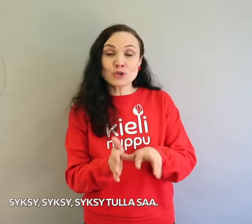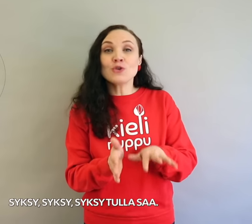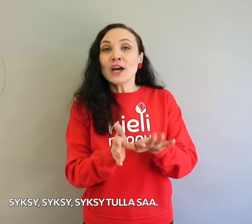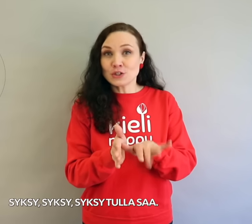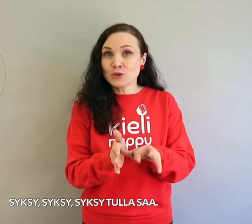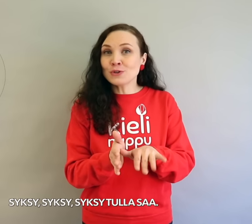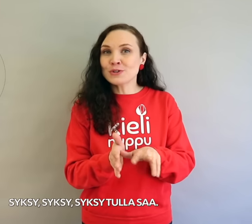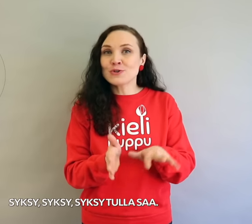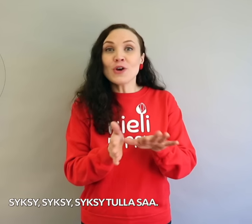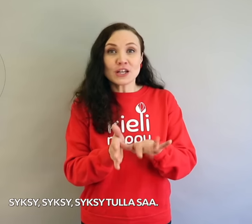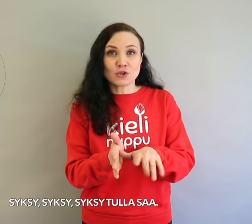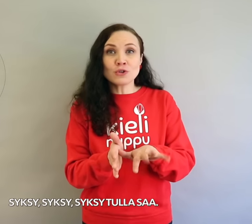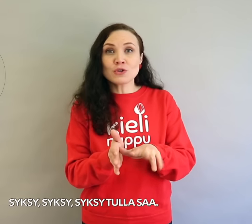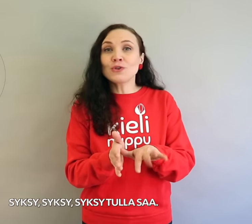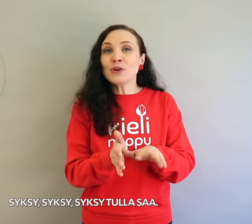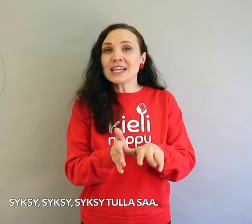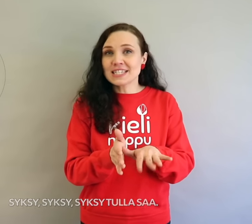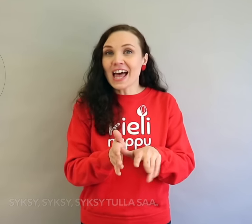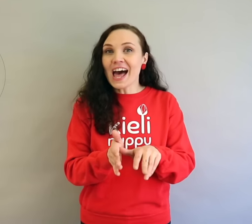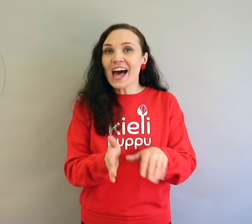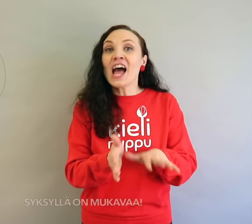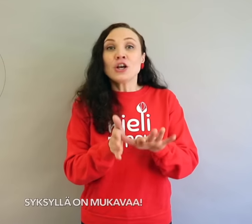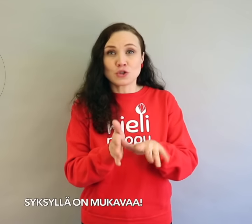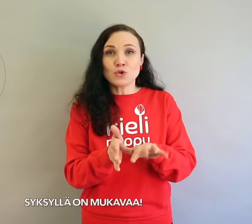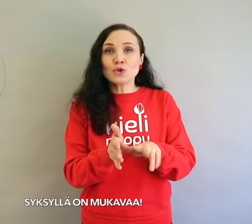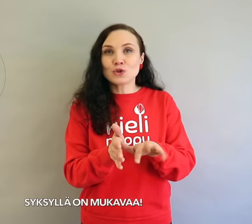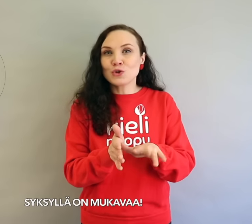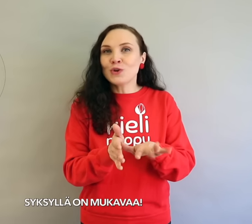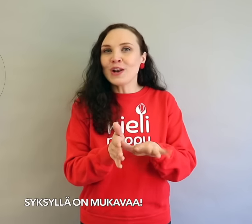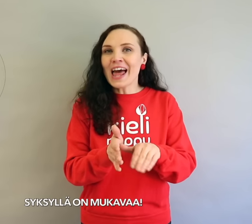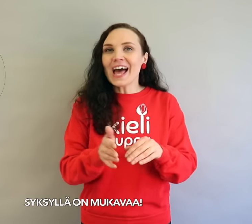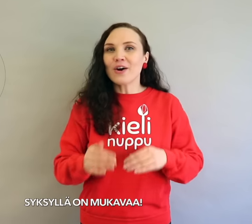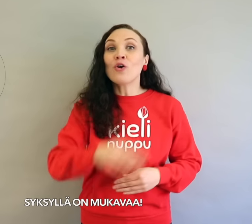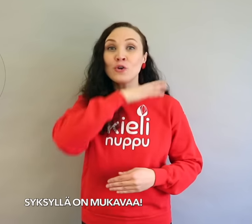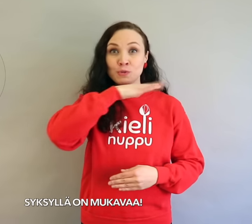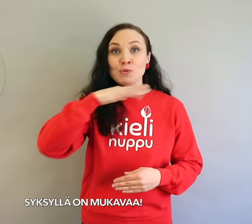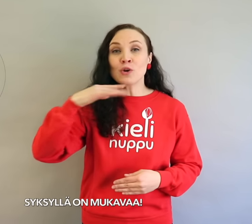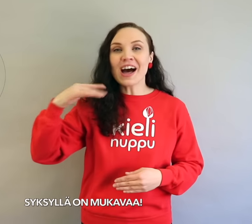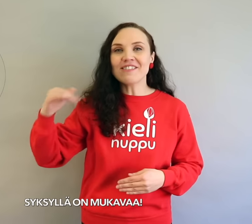Syksy, syksy, syksy tullassa, syksyllä on